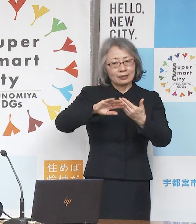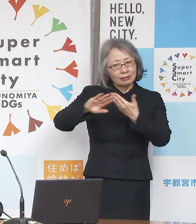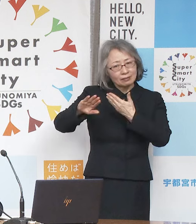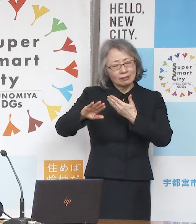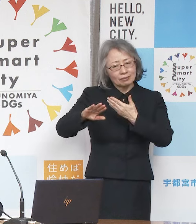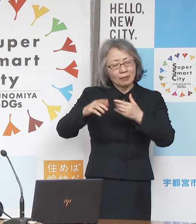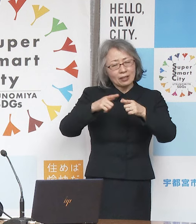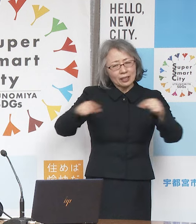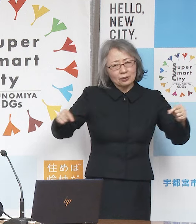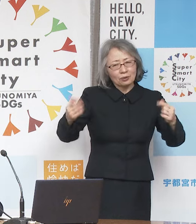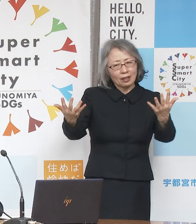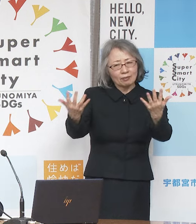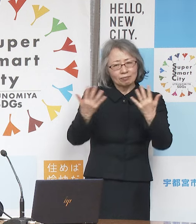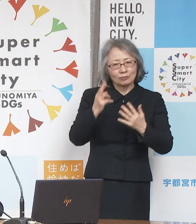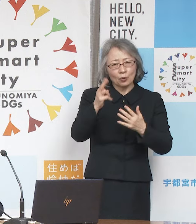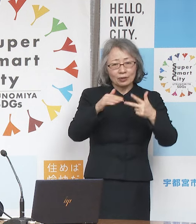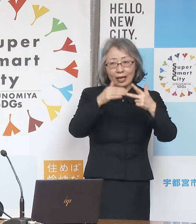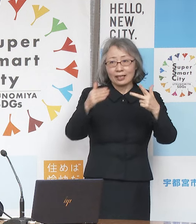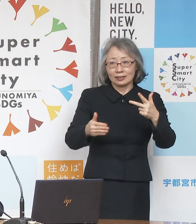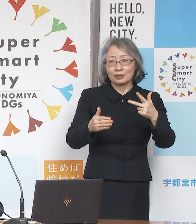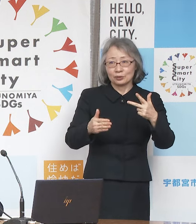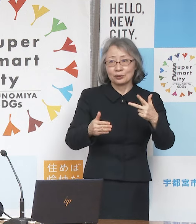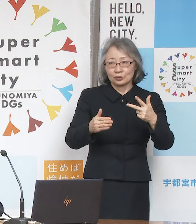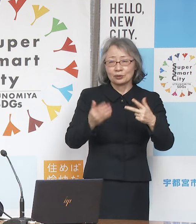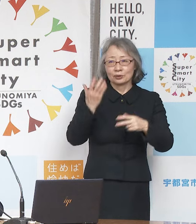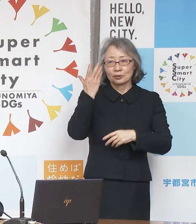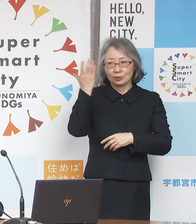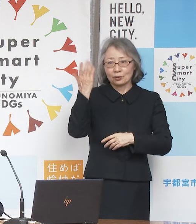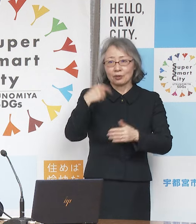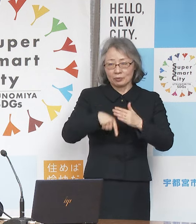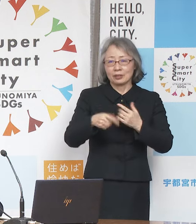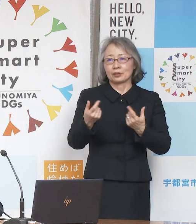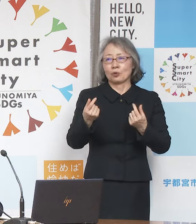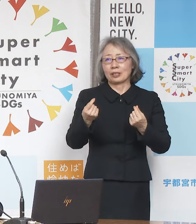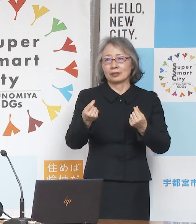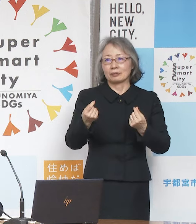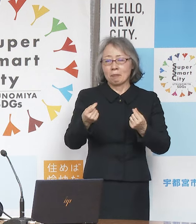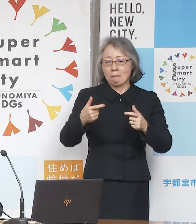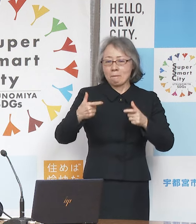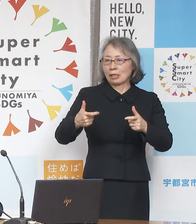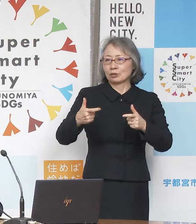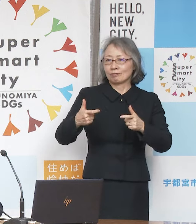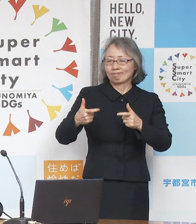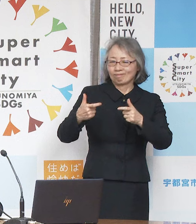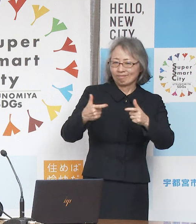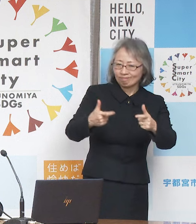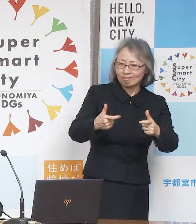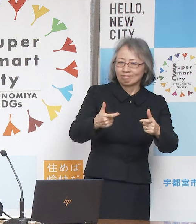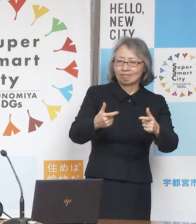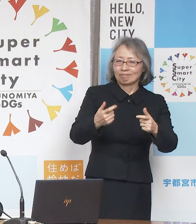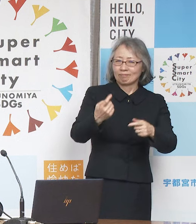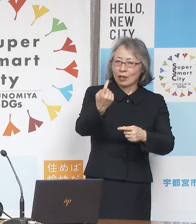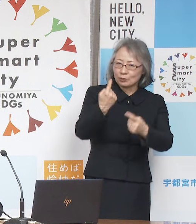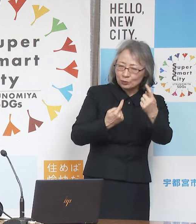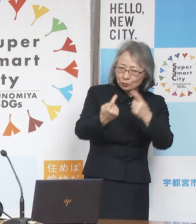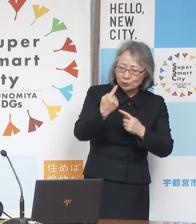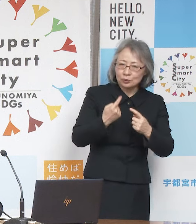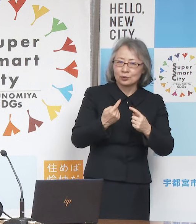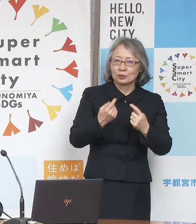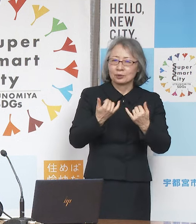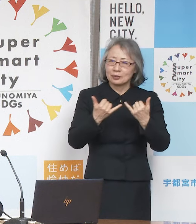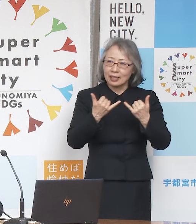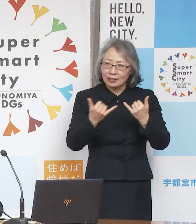から呼び込むよ施設になりそうな感じはしますかそうですはいまあの大型バスであの来ていただけるようなそういう方